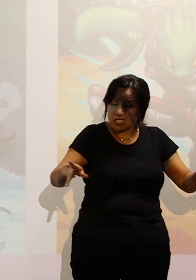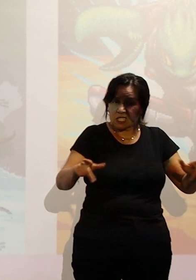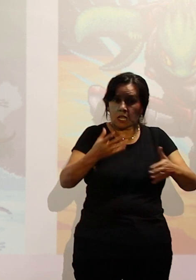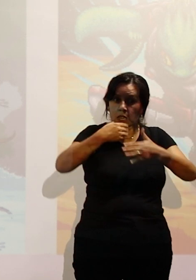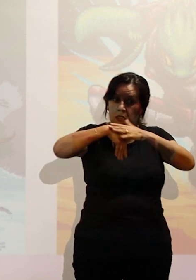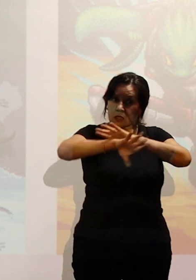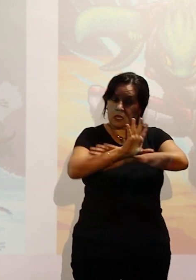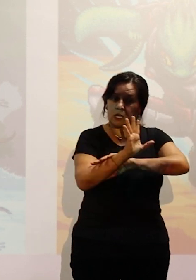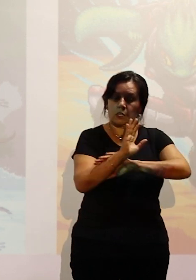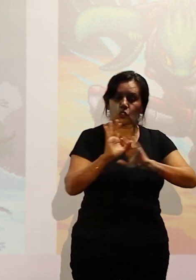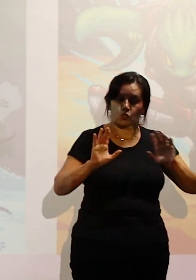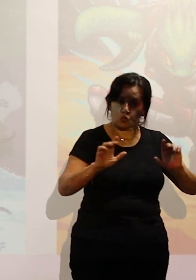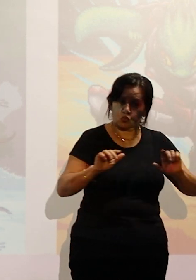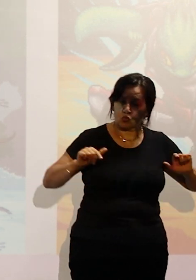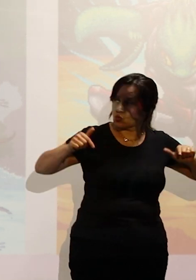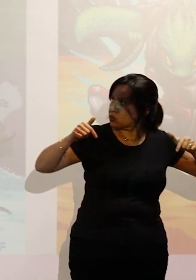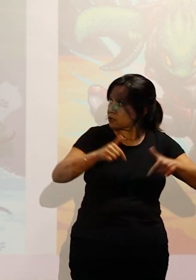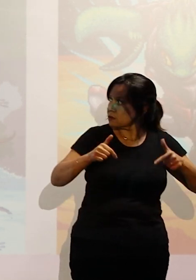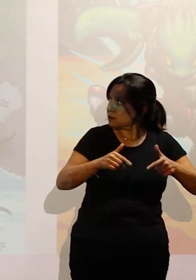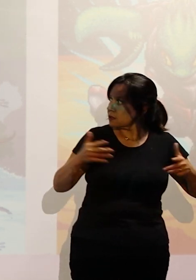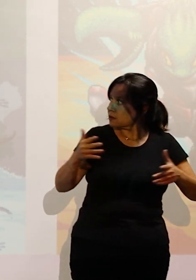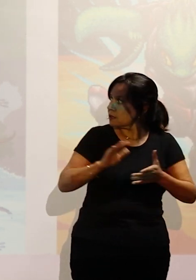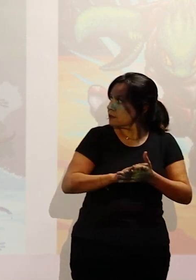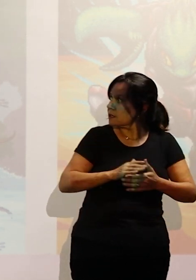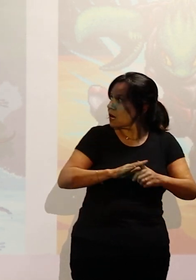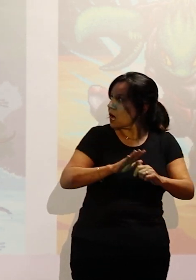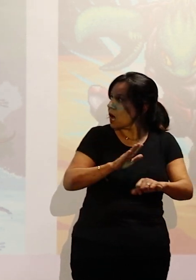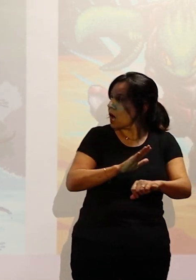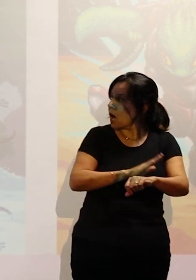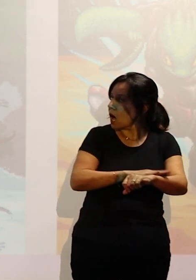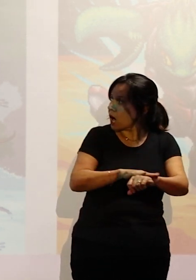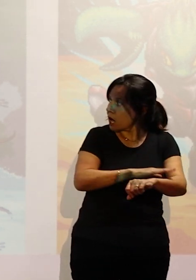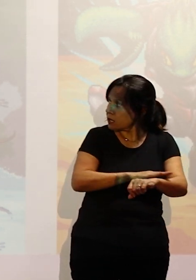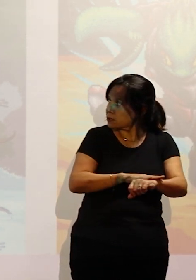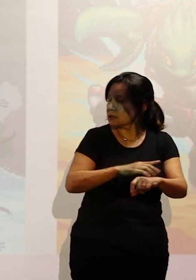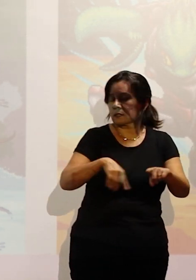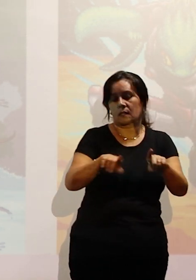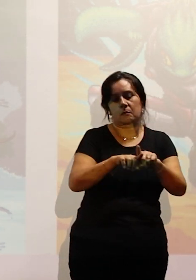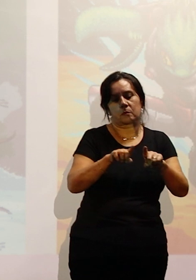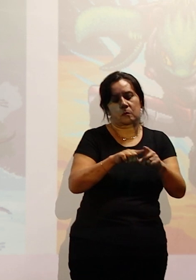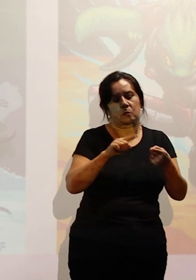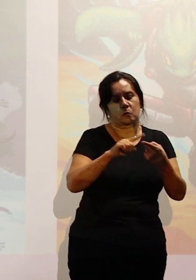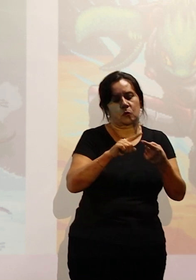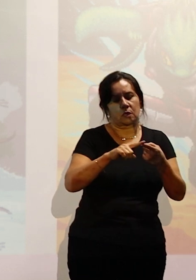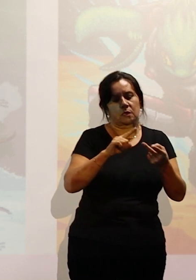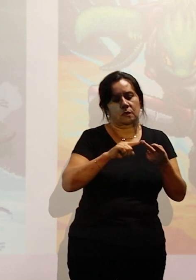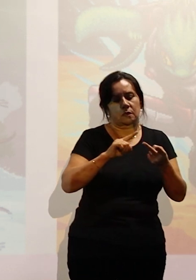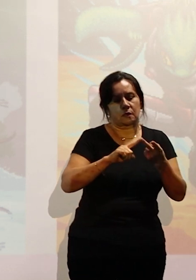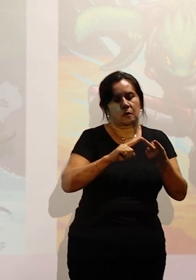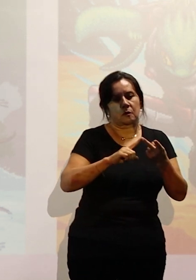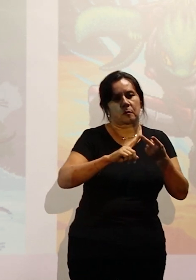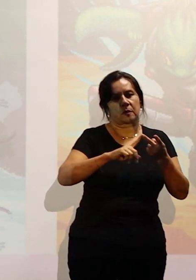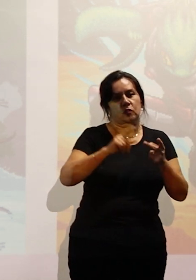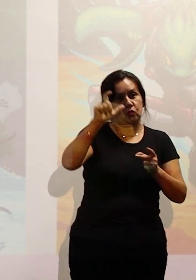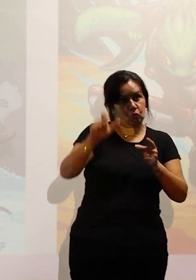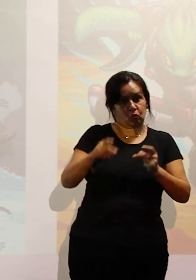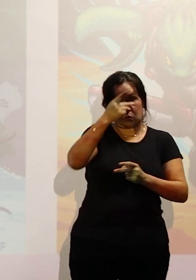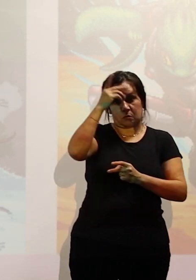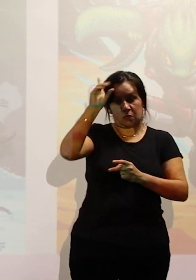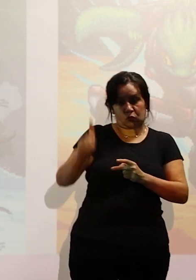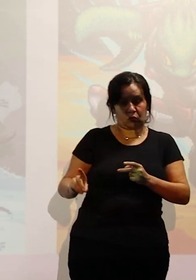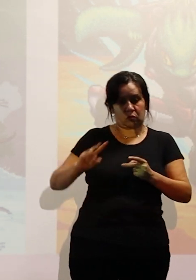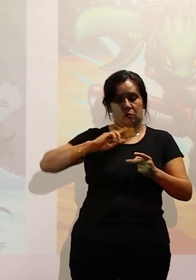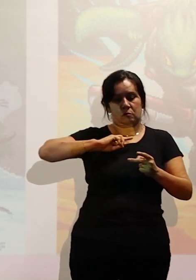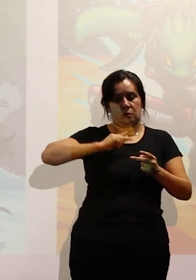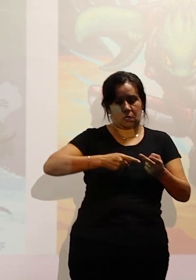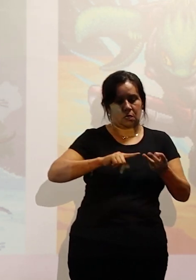do evento. Então, vocês veem que tem diversidade de etnia, tem diversidade com relação a ter uma pessoa PCD, tem uma pessoa trans também